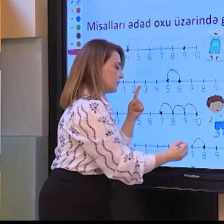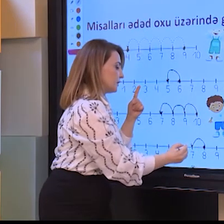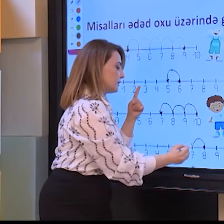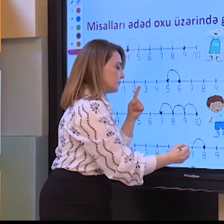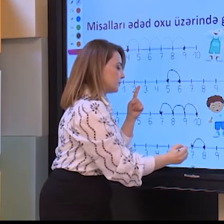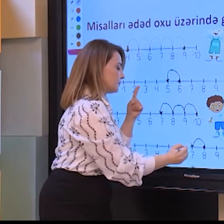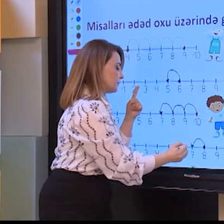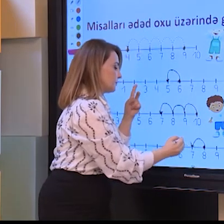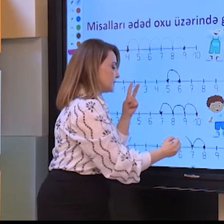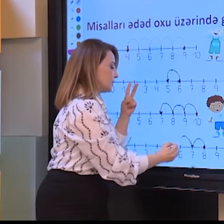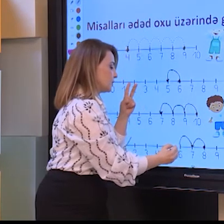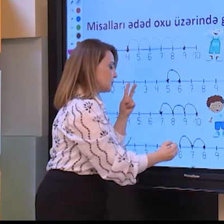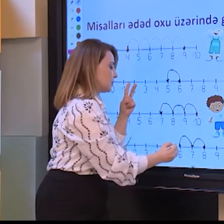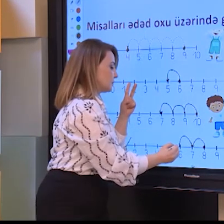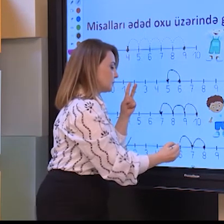1, 2.